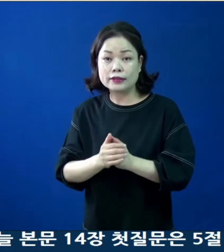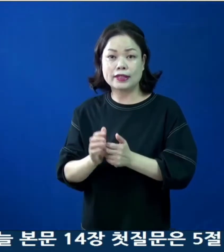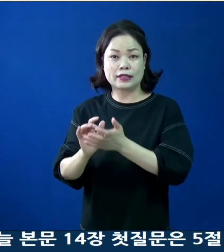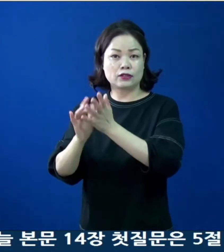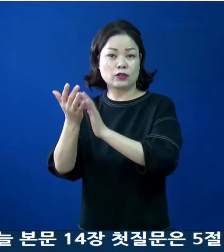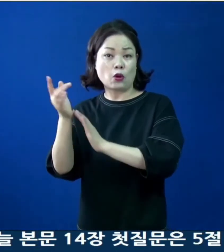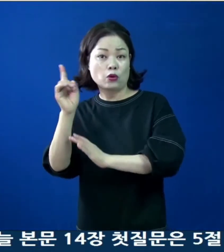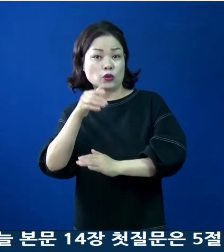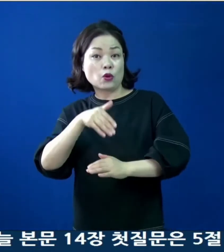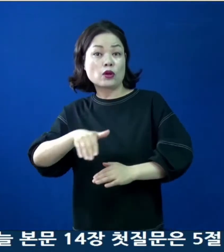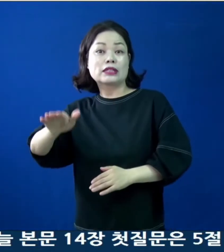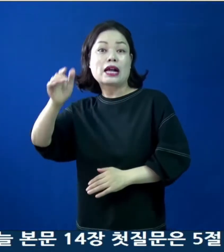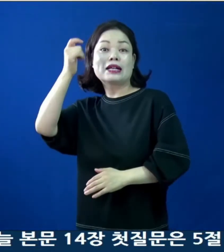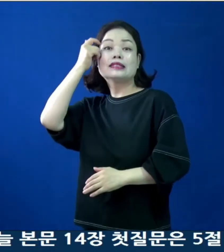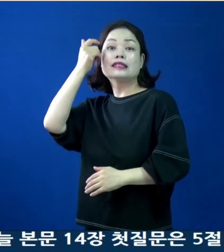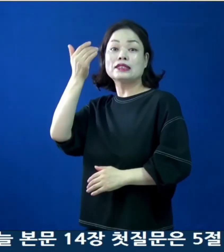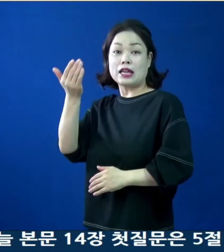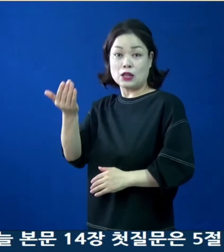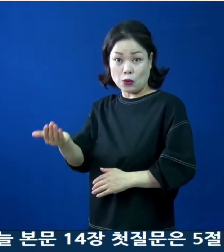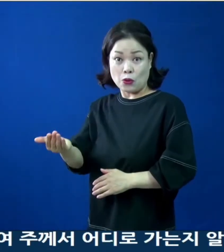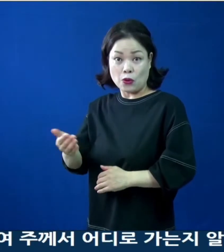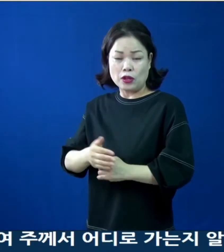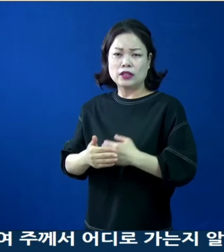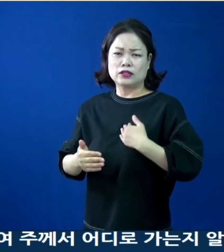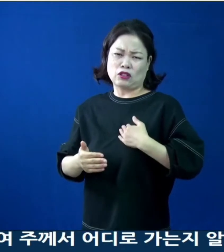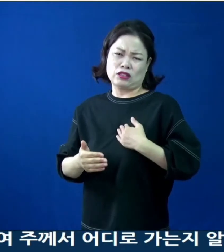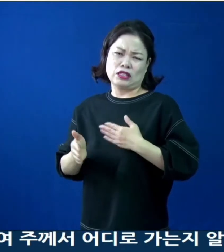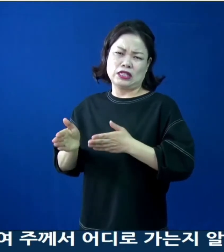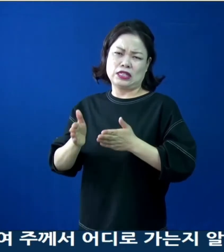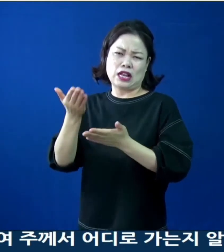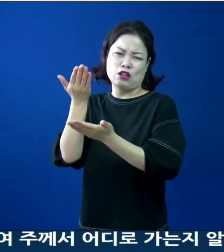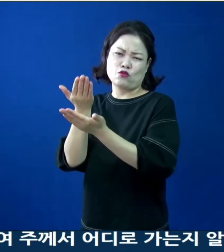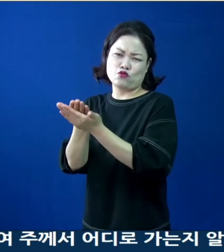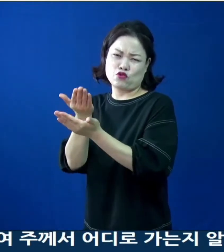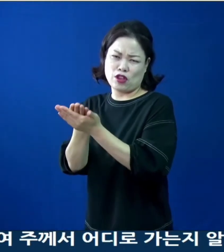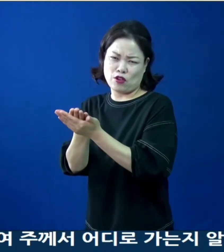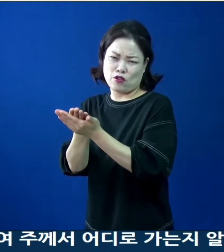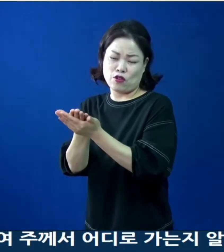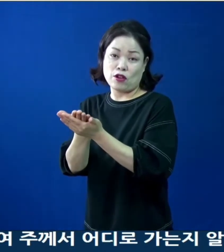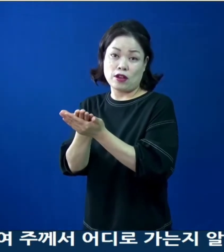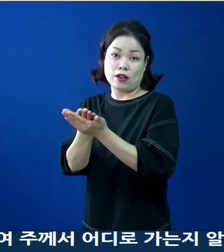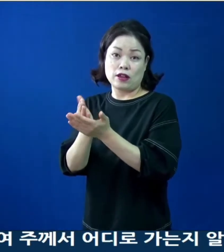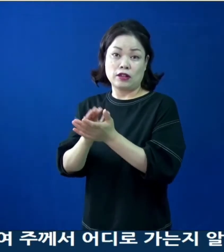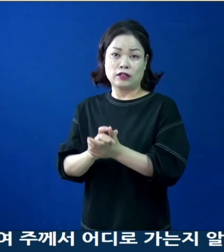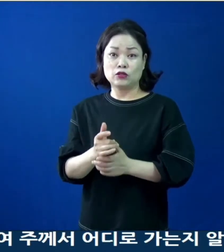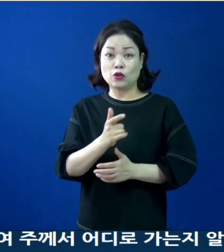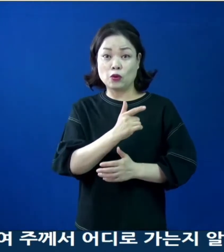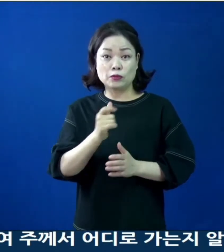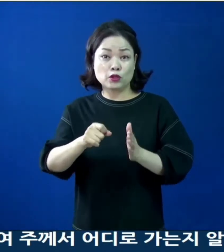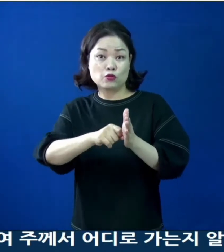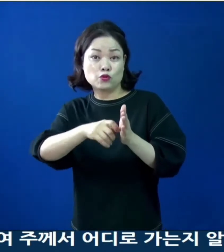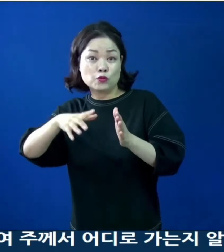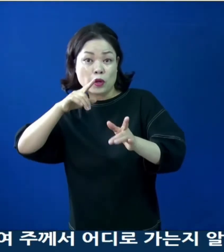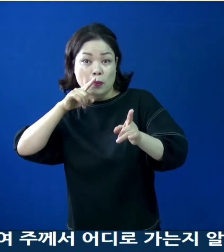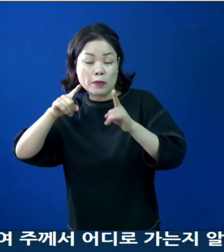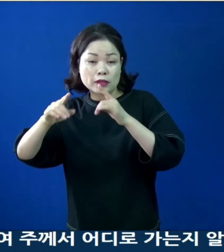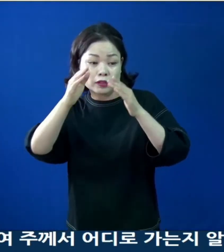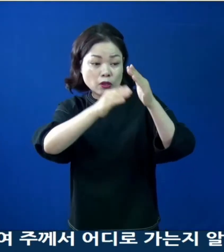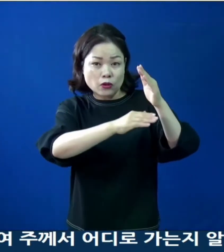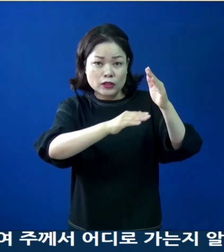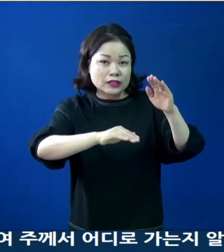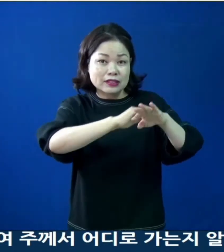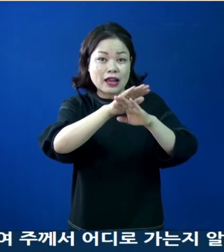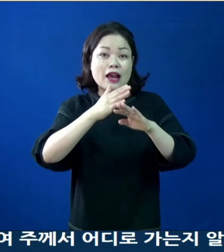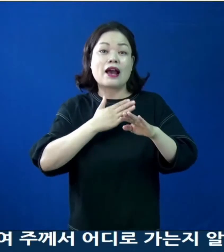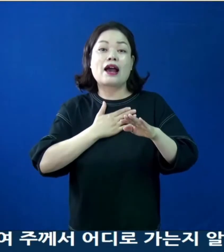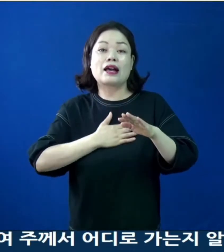예수님 어디로 가시려고 하시나요? 저에게 길을 좀 알려주십시오. 이렇게 질문하자 너무나 유명한 말씀, 성도님들 다